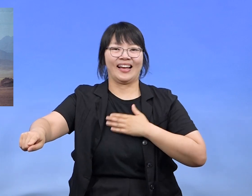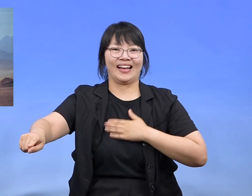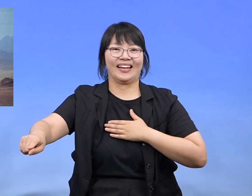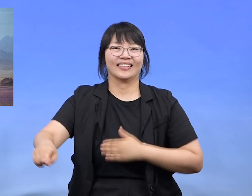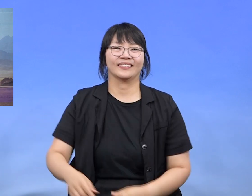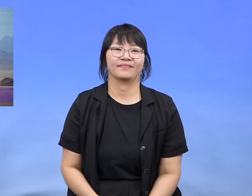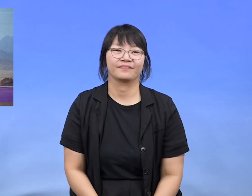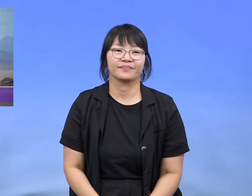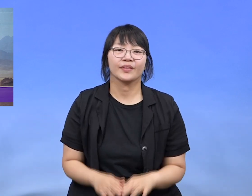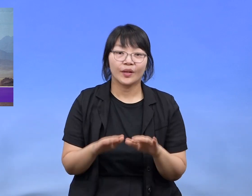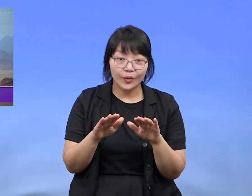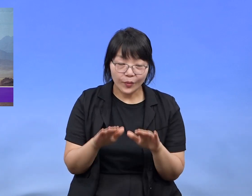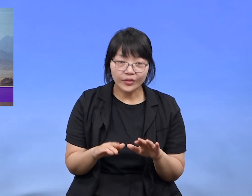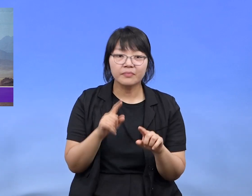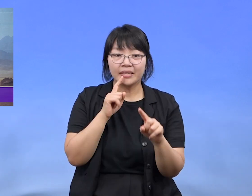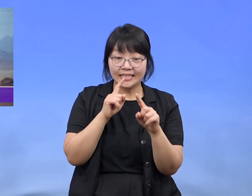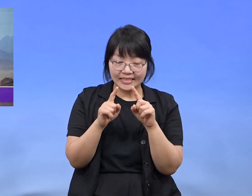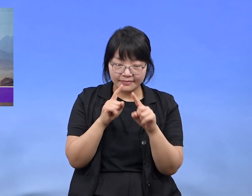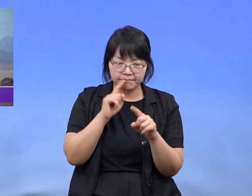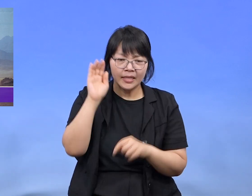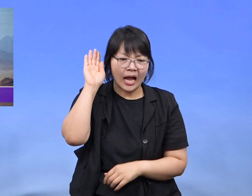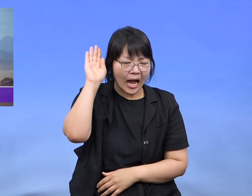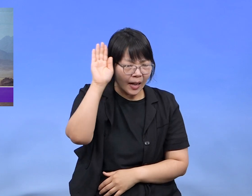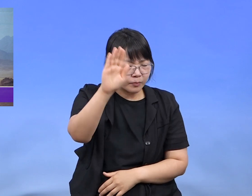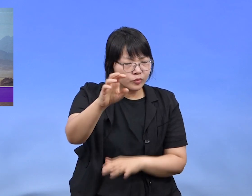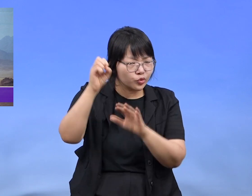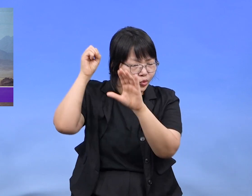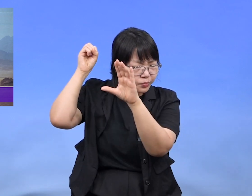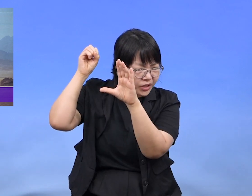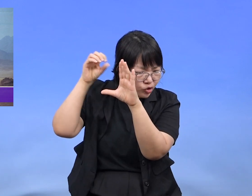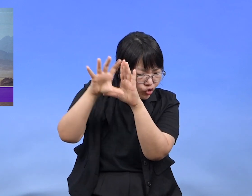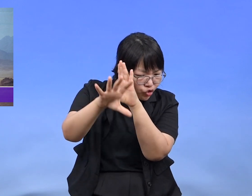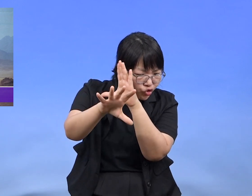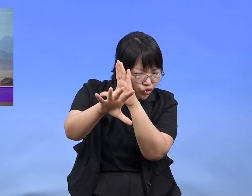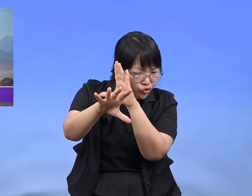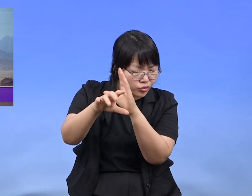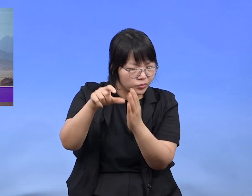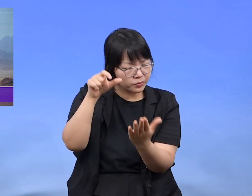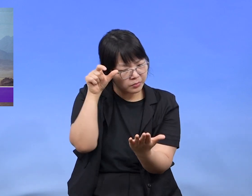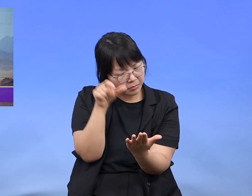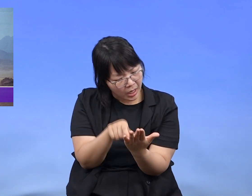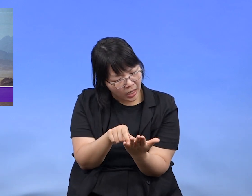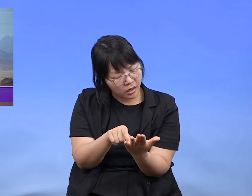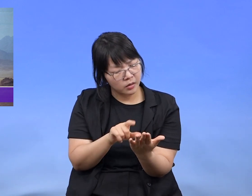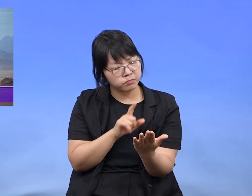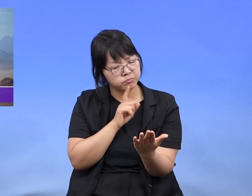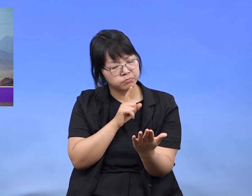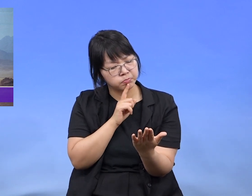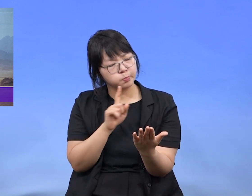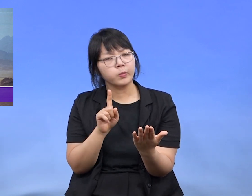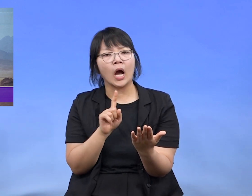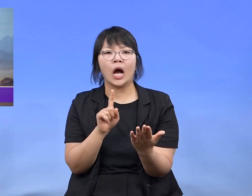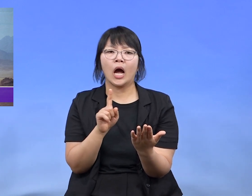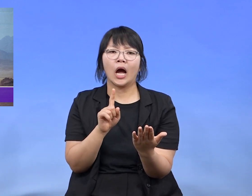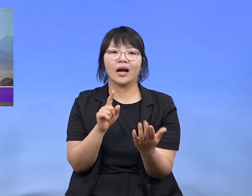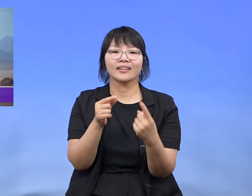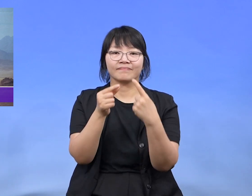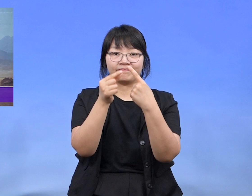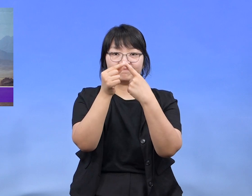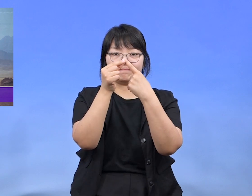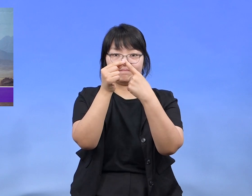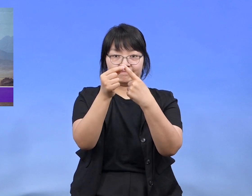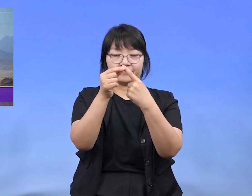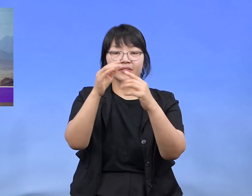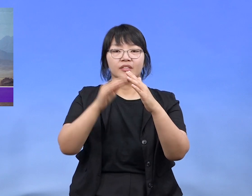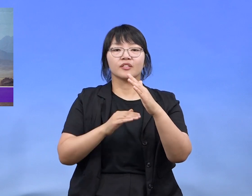본문에 앞으로 비추게 하라, 이 말씀의 의미는 도대체 무엇일까요? 첫째로